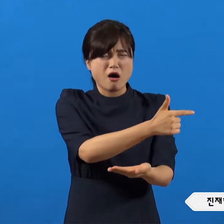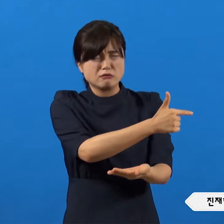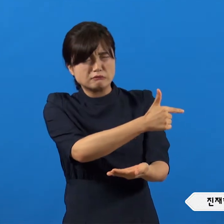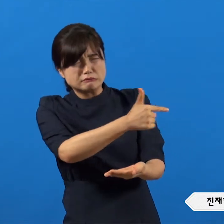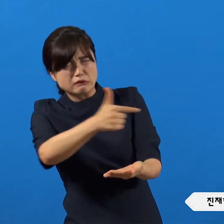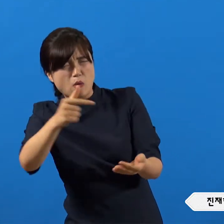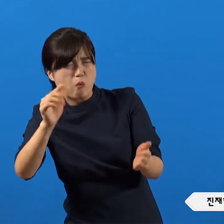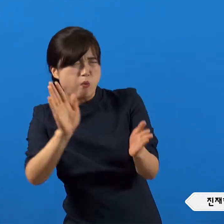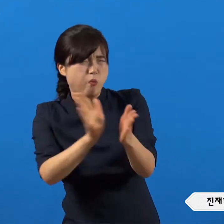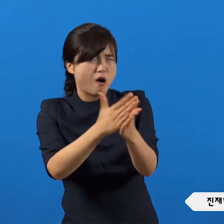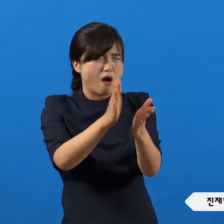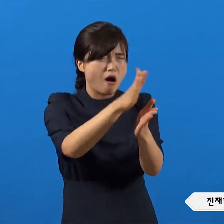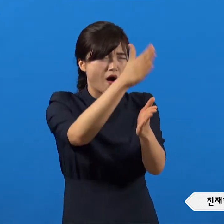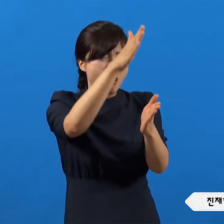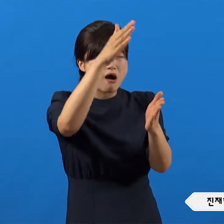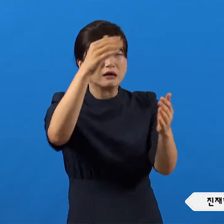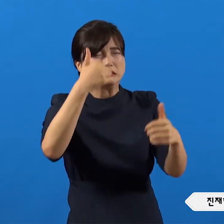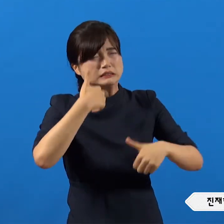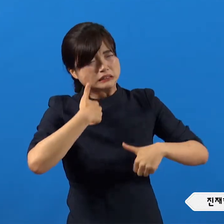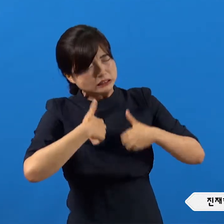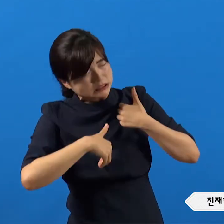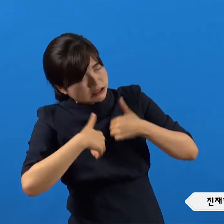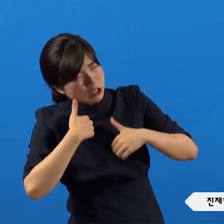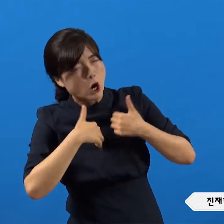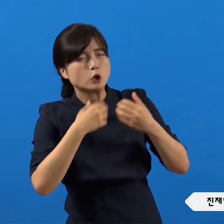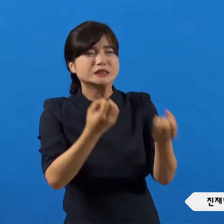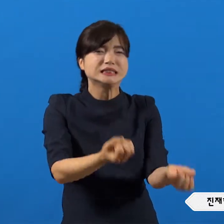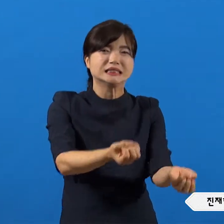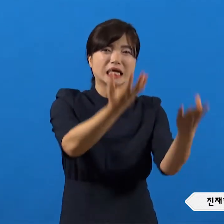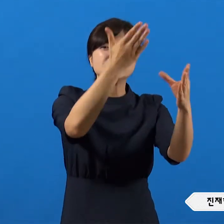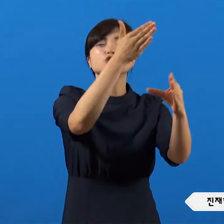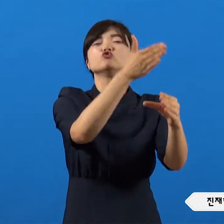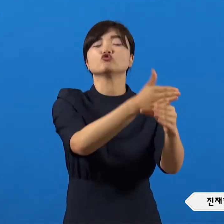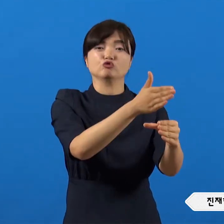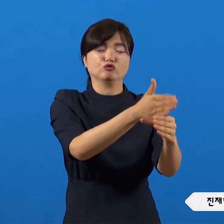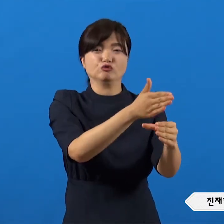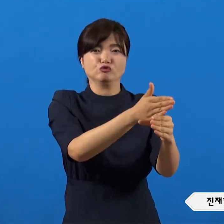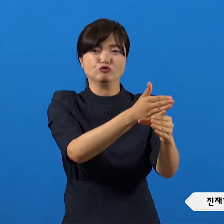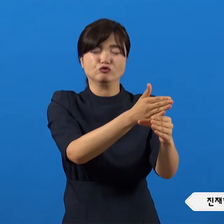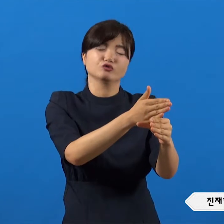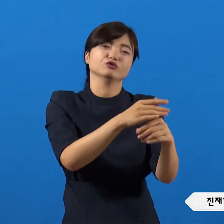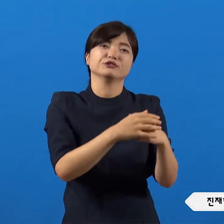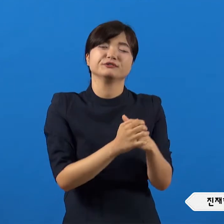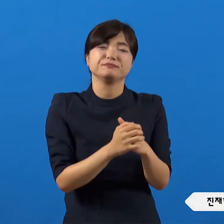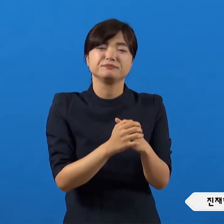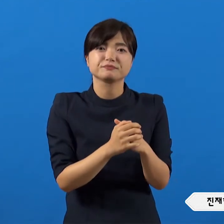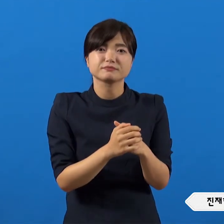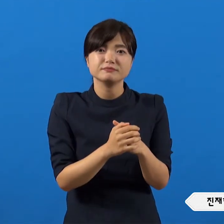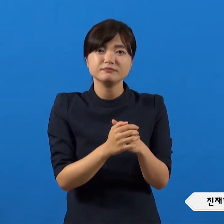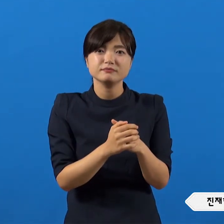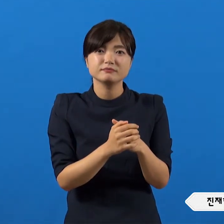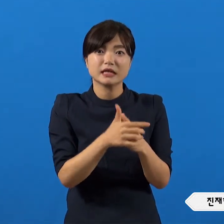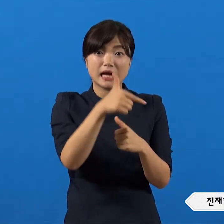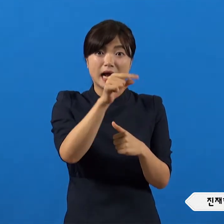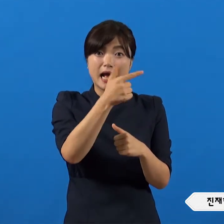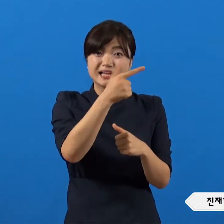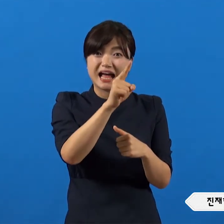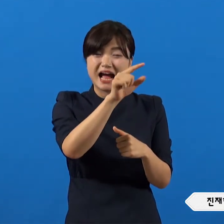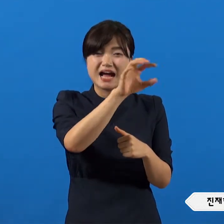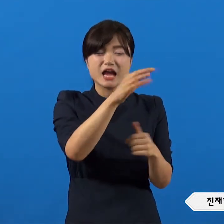성대하고 화려하고 즐거운 잔치가 벌어졌다라고 성경은 말합니다. 가나의